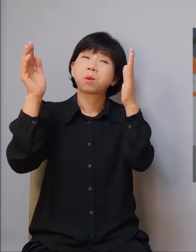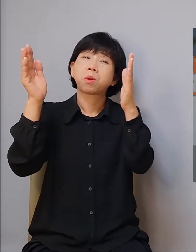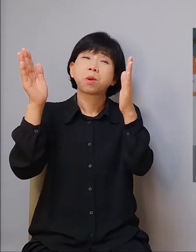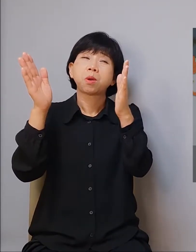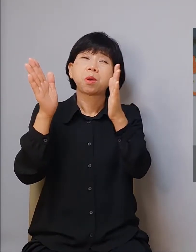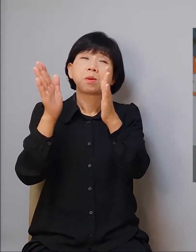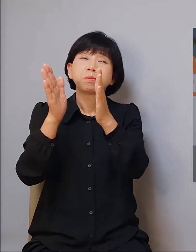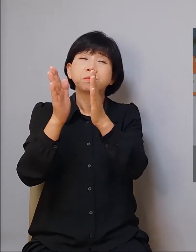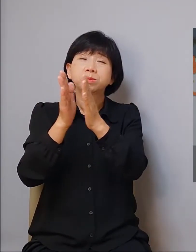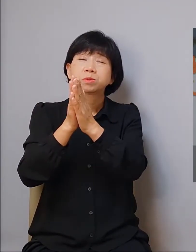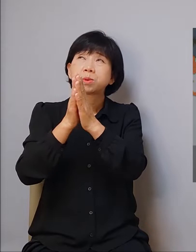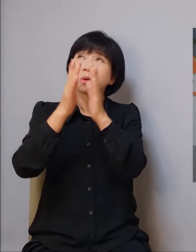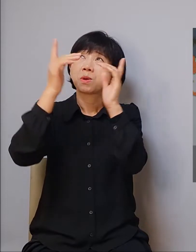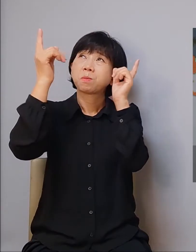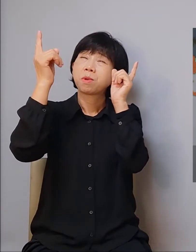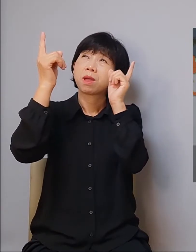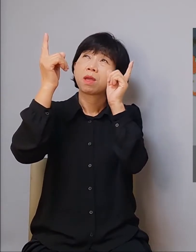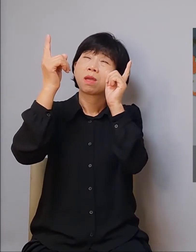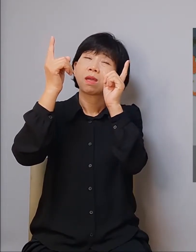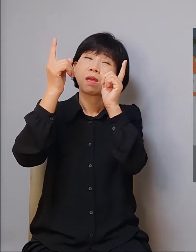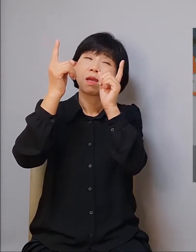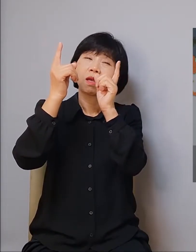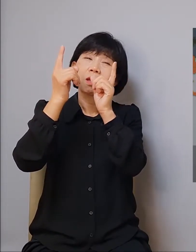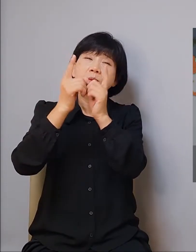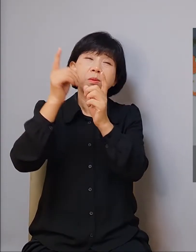영광 목소